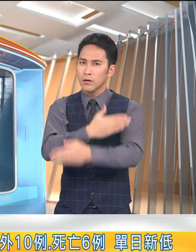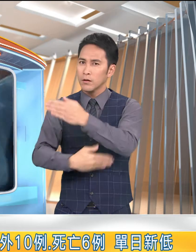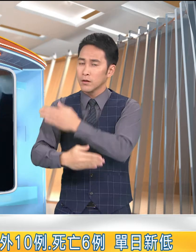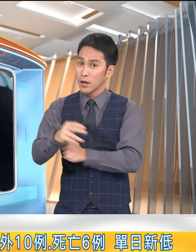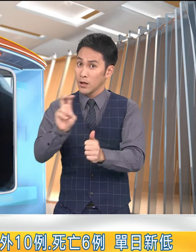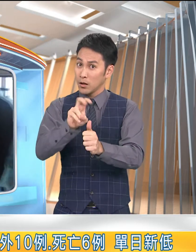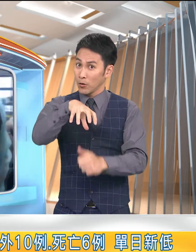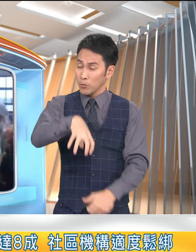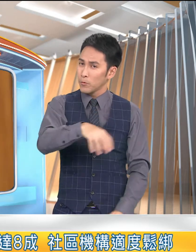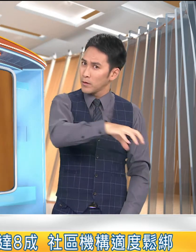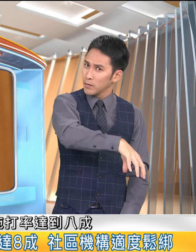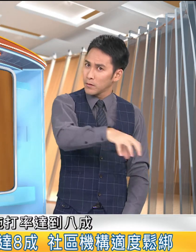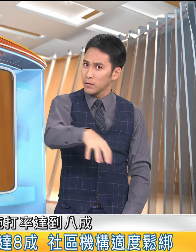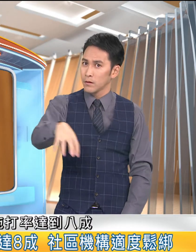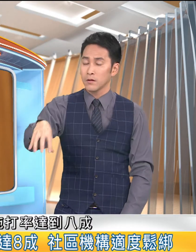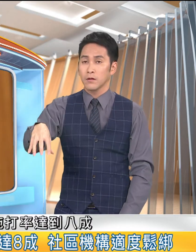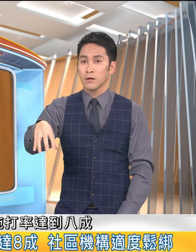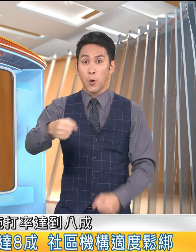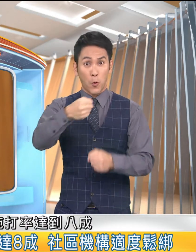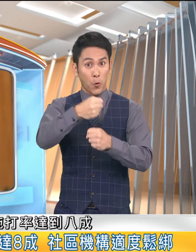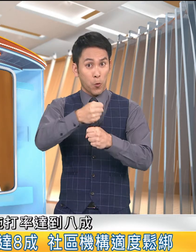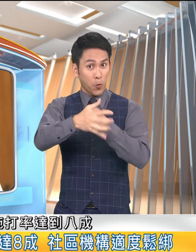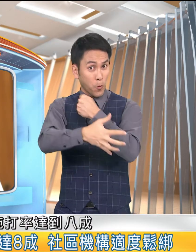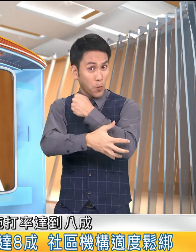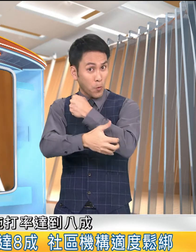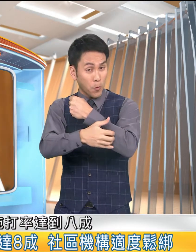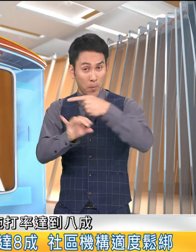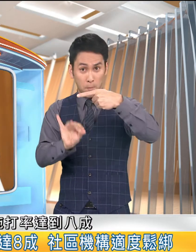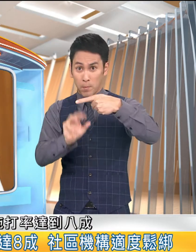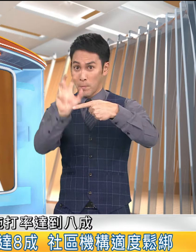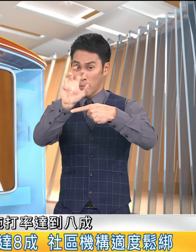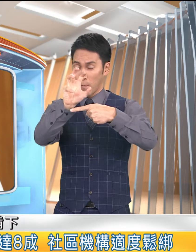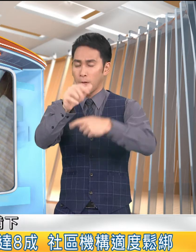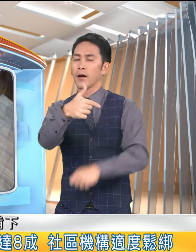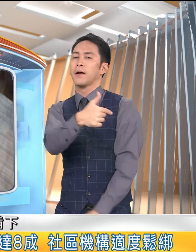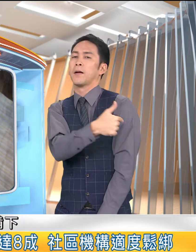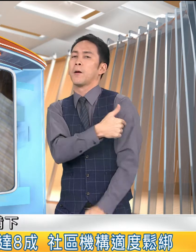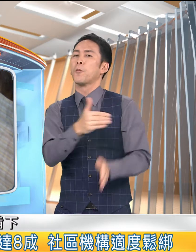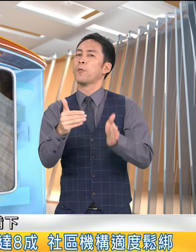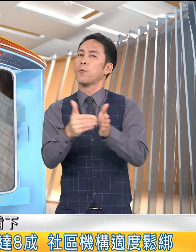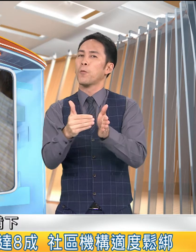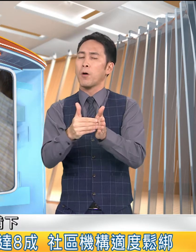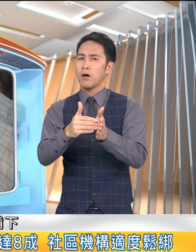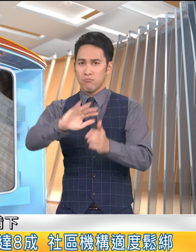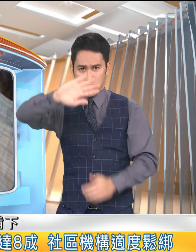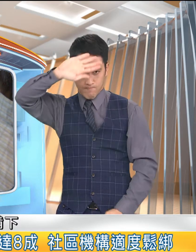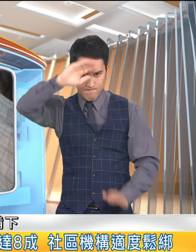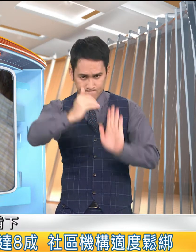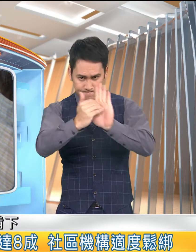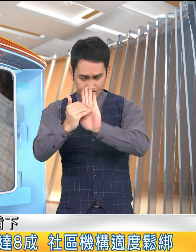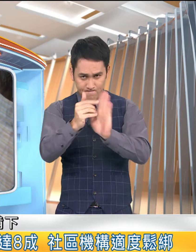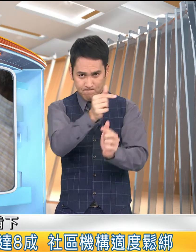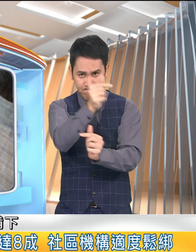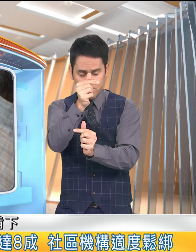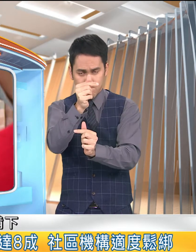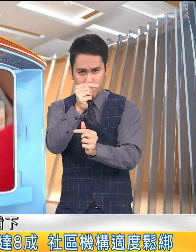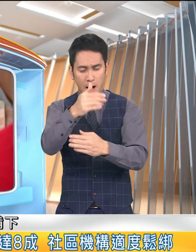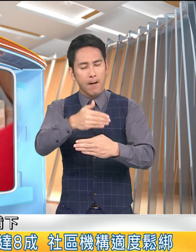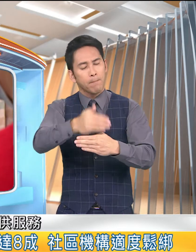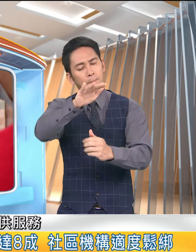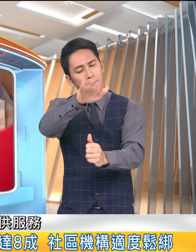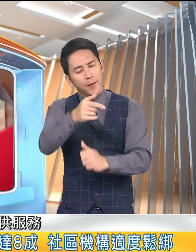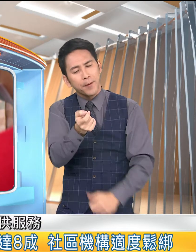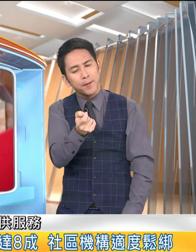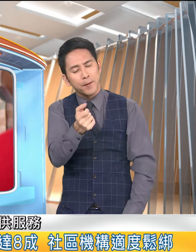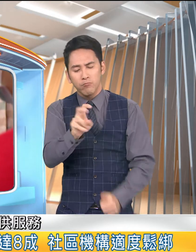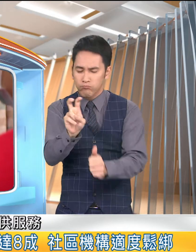照顾机构在工作人员的疫苗施打率达到80%，而且做好防疫准备下，可以